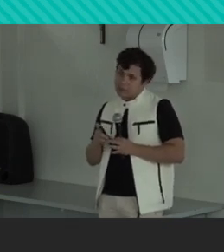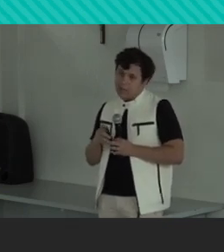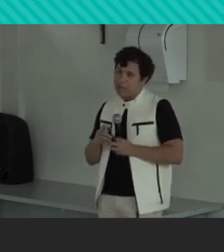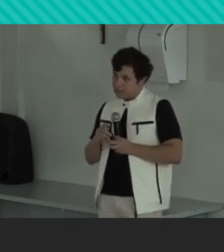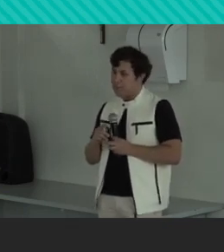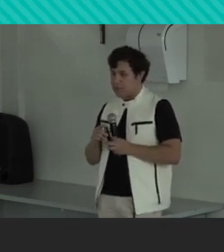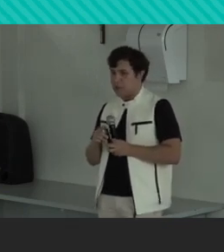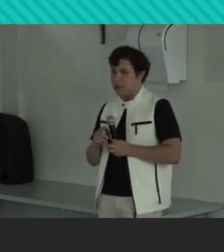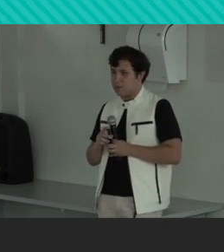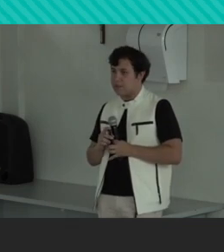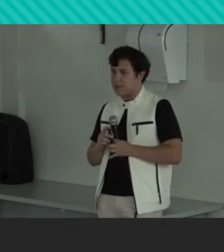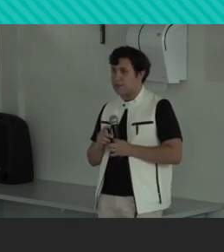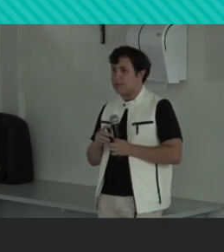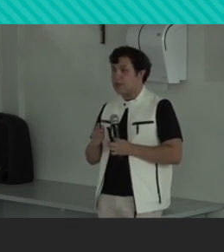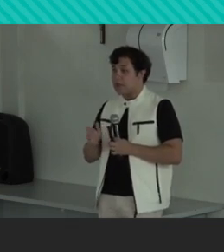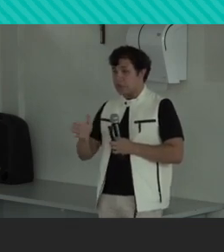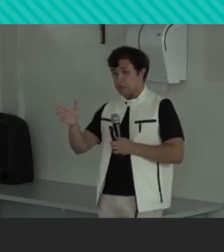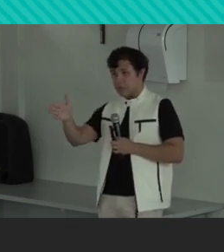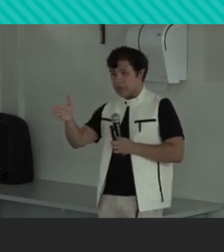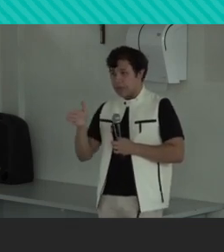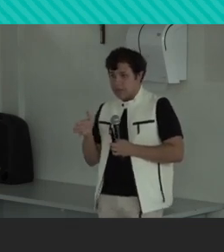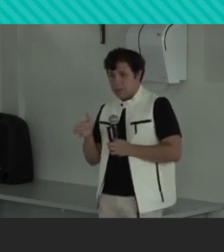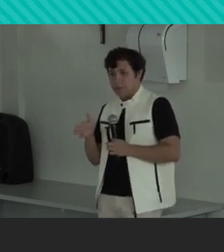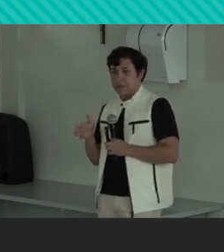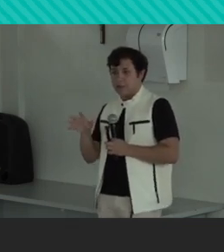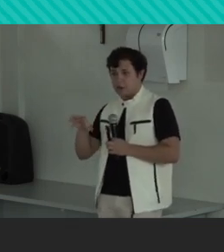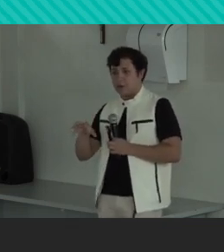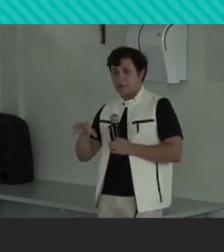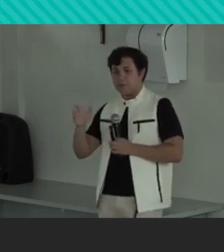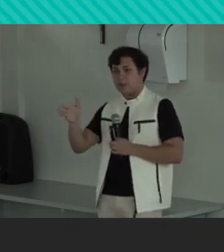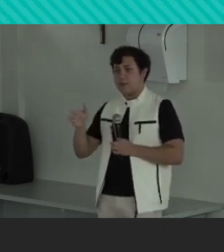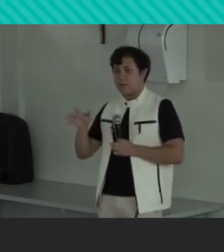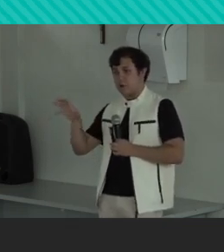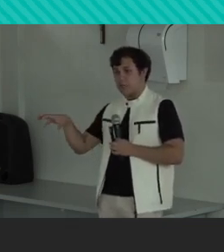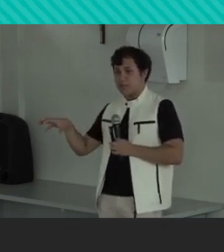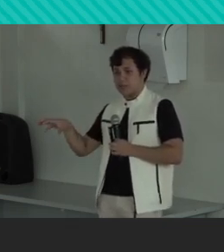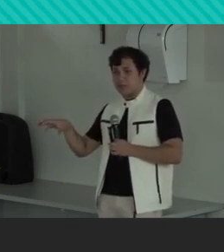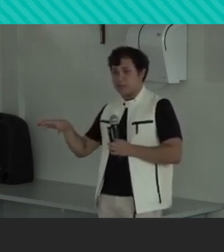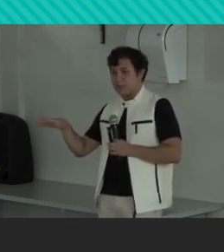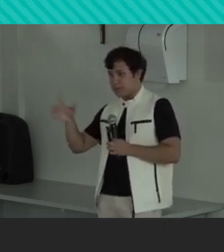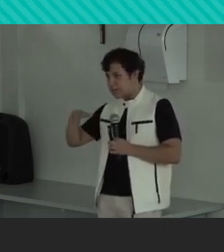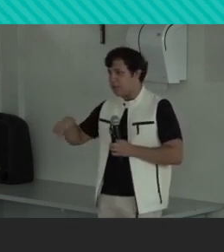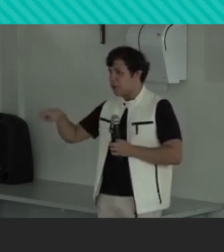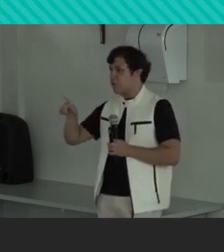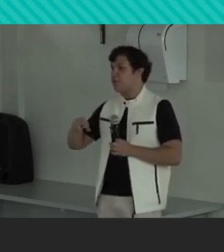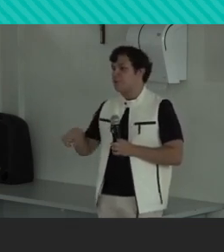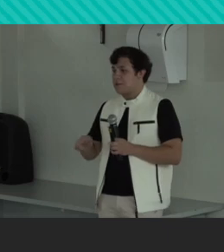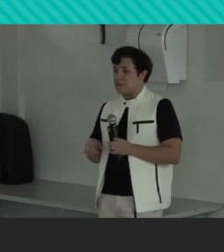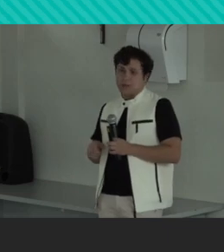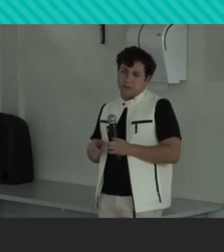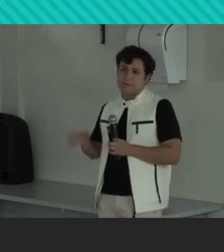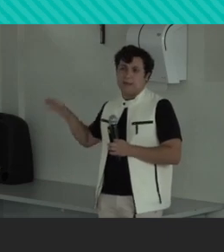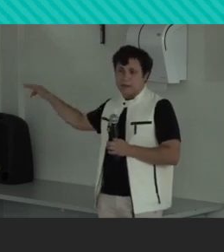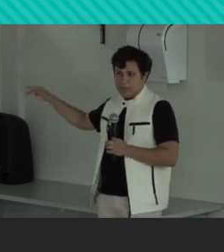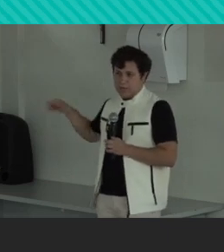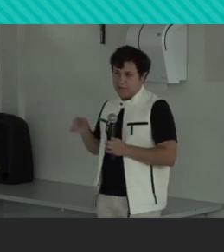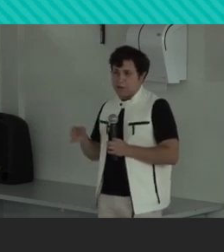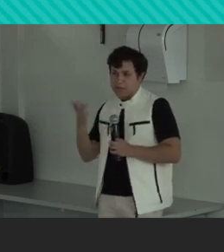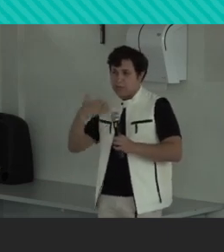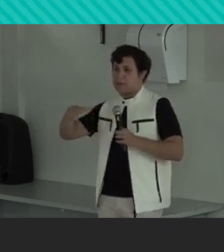tienen intérprete de lengua de señas. Y son mitad sordo, mitad oyentes en el salón. Entonces llega el maestro, está el